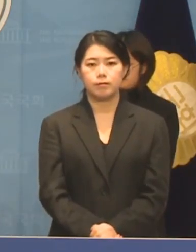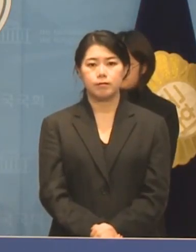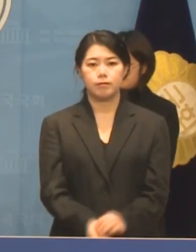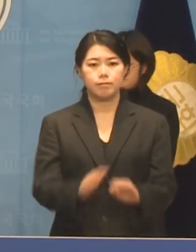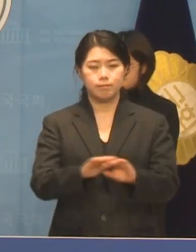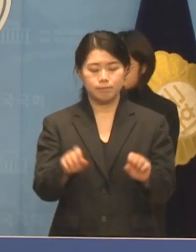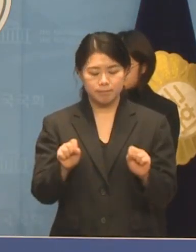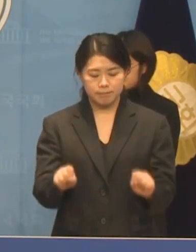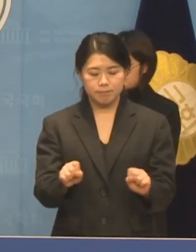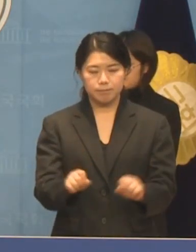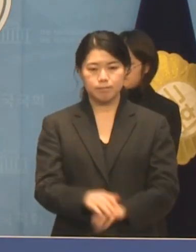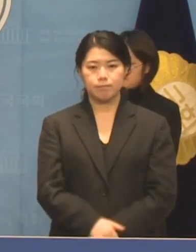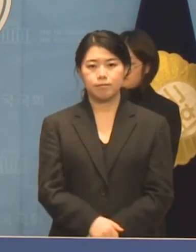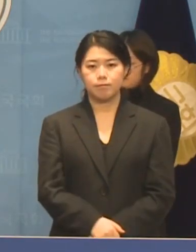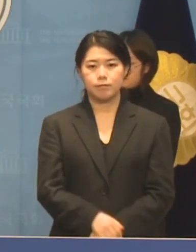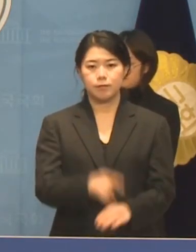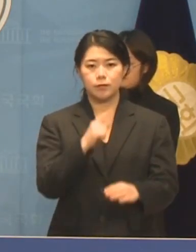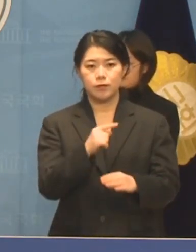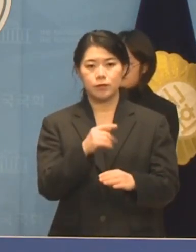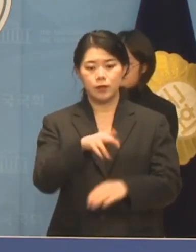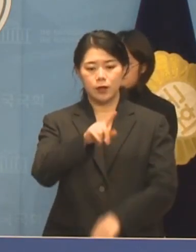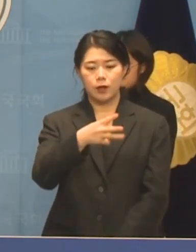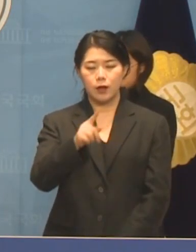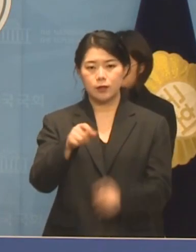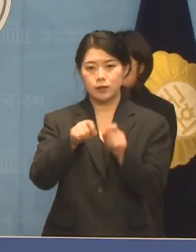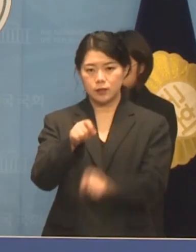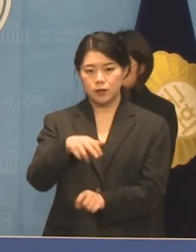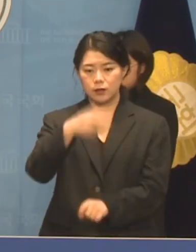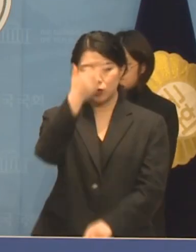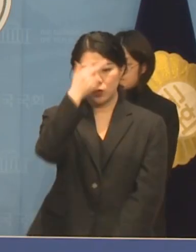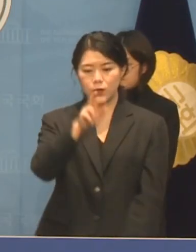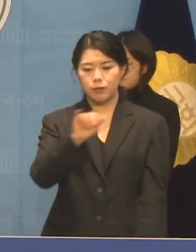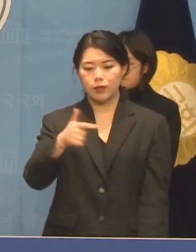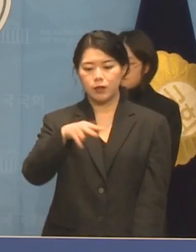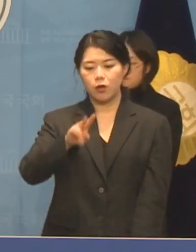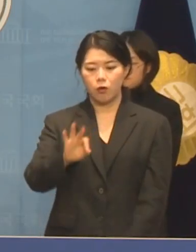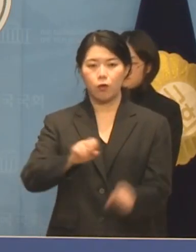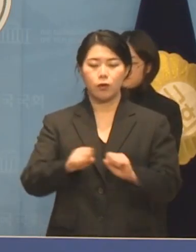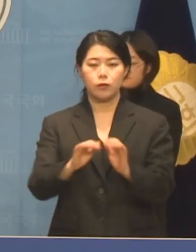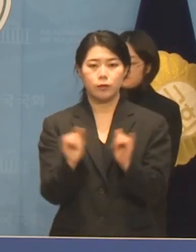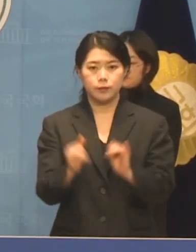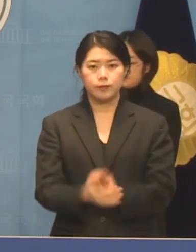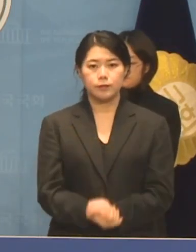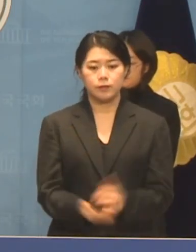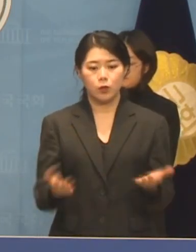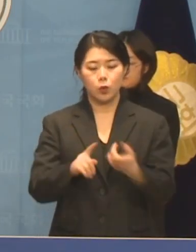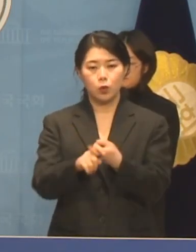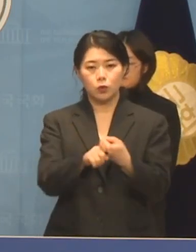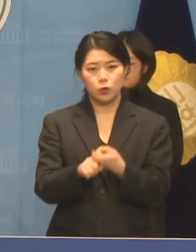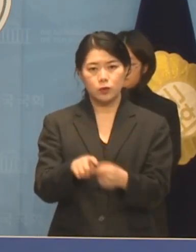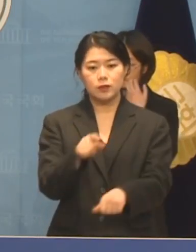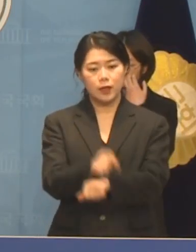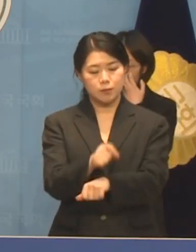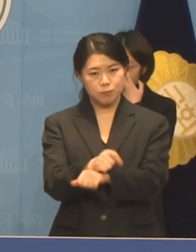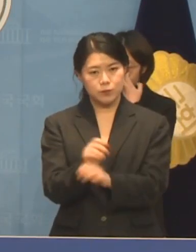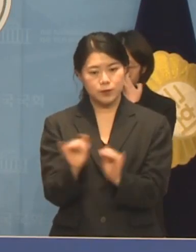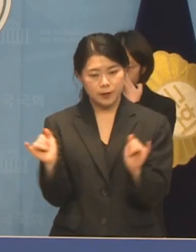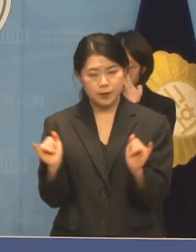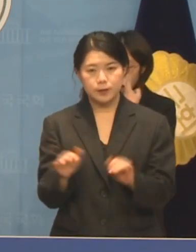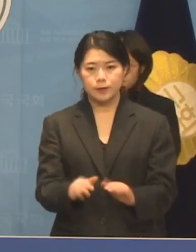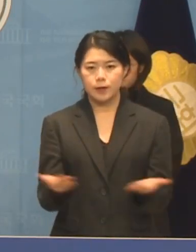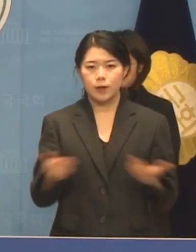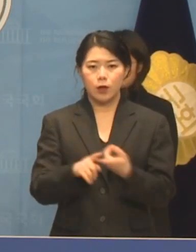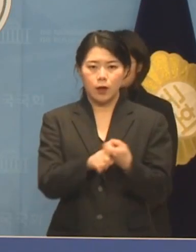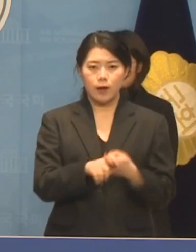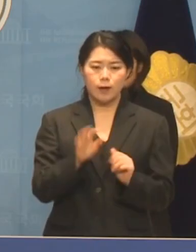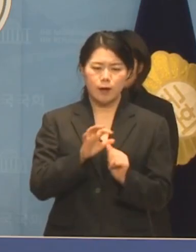네, 안녕하십니까. 전국민주일반노조 카라주의 사무장 최민경 활동가입니다. 노조 사무장으로서 매일 이어지는 노조